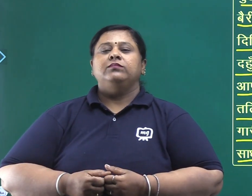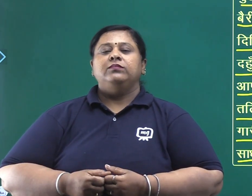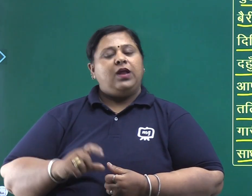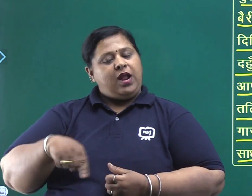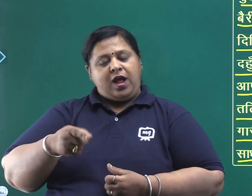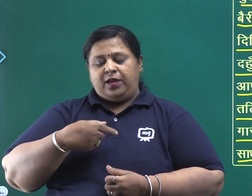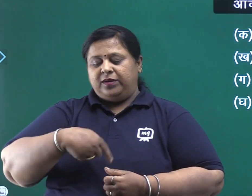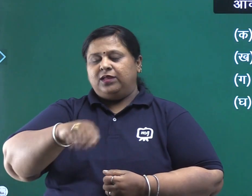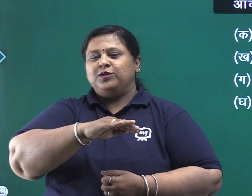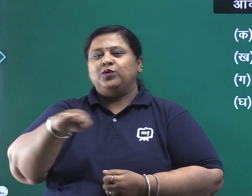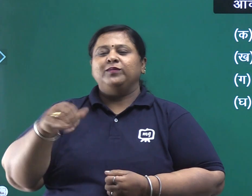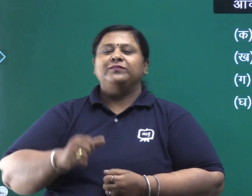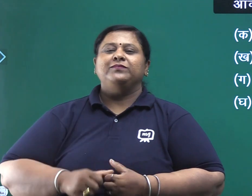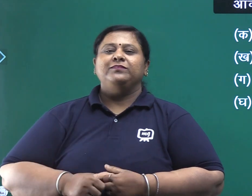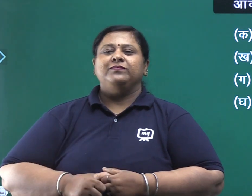आगे बढ़ते हैं बच्चों।